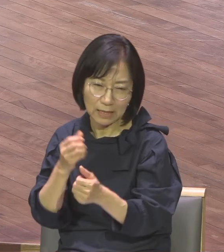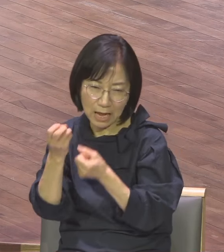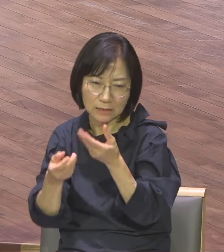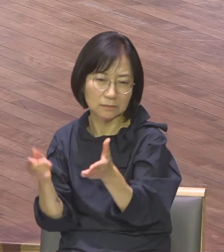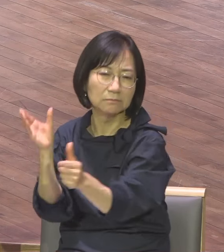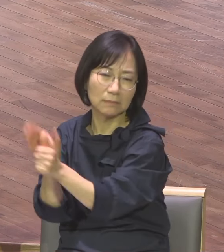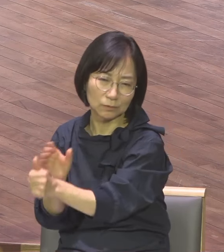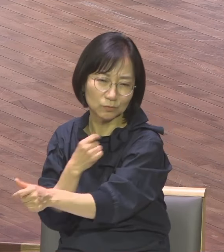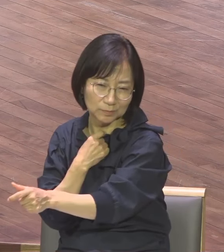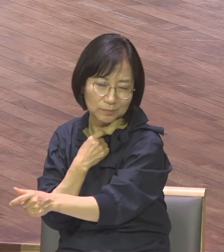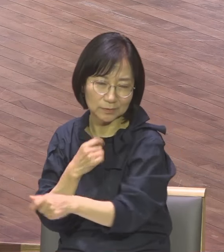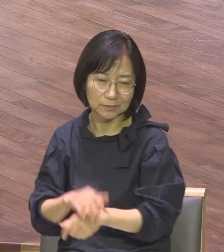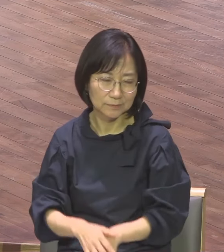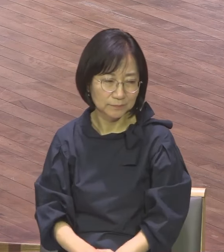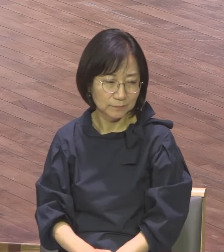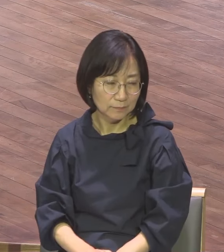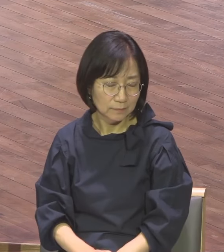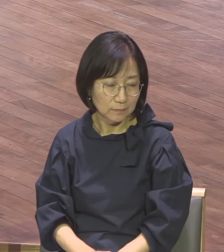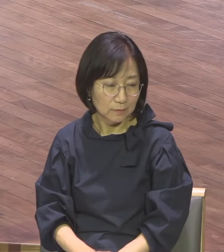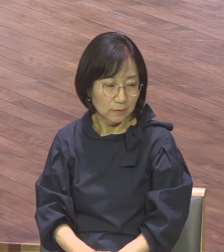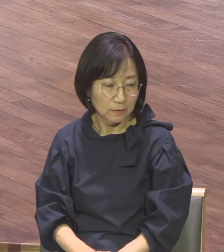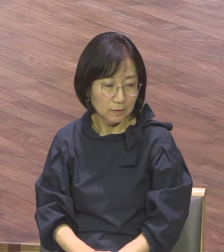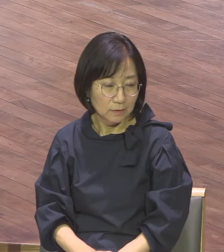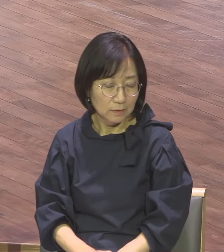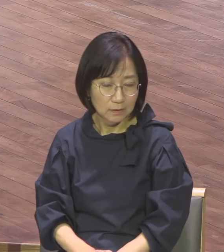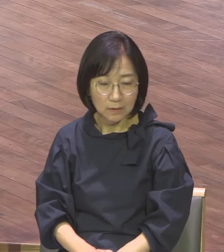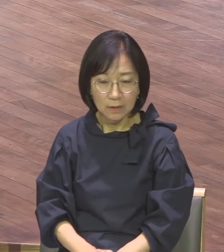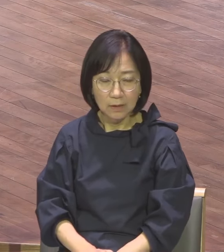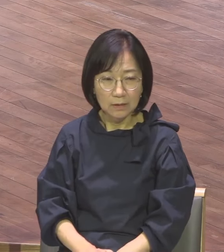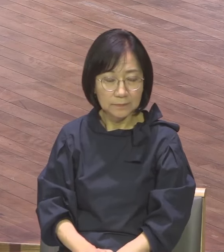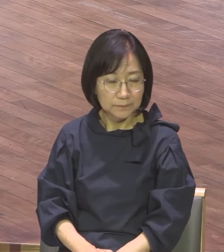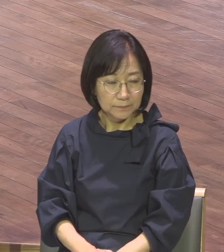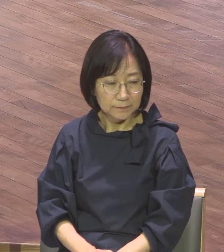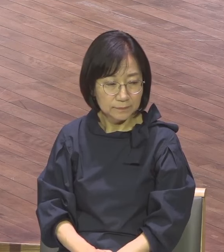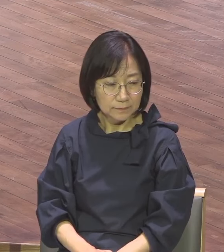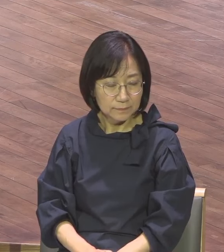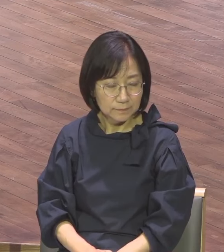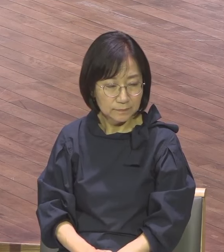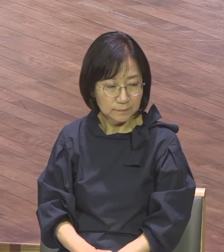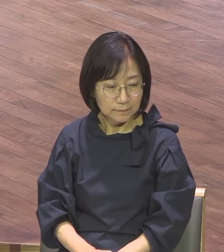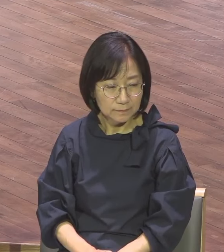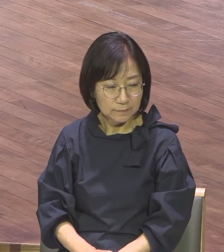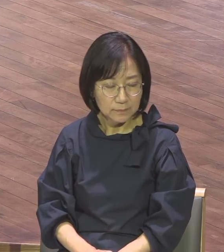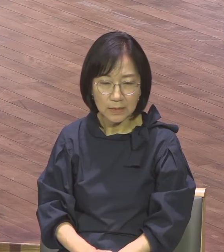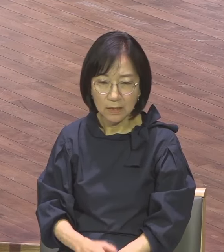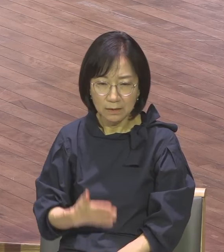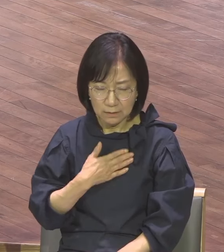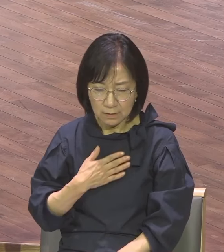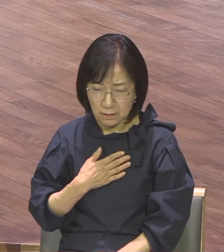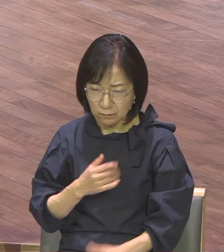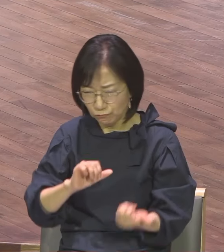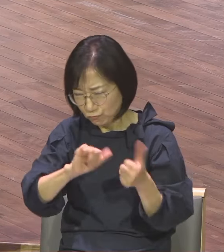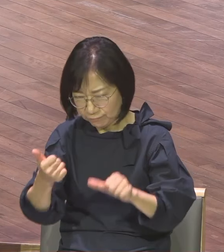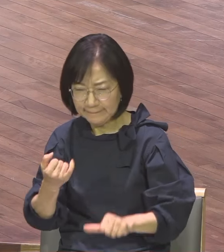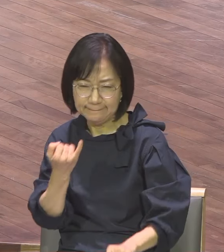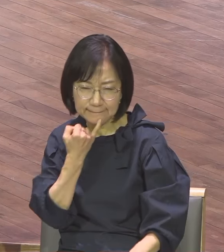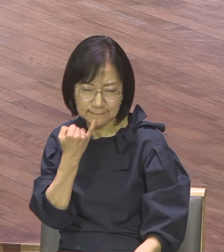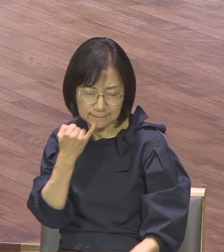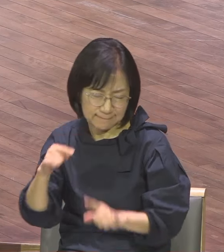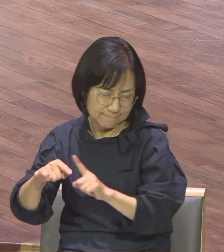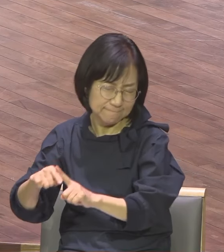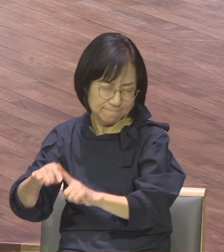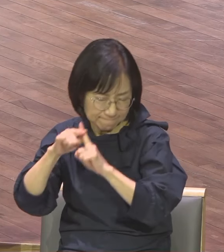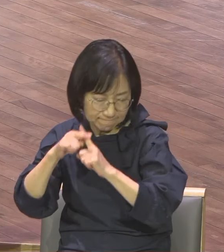지금 현장에 이 죽어간 영혼들이 많아서 천거리까지 들어가서 자기 생명까지 아끼지 않고 들어가서 복음을